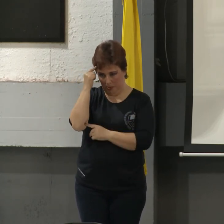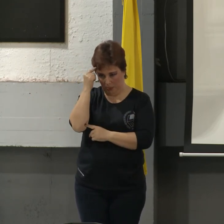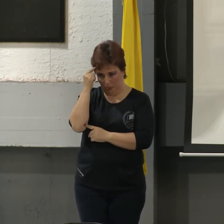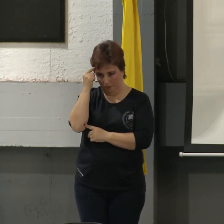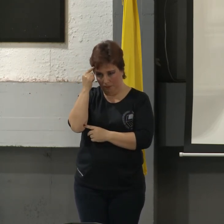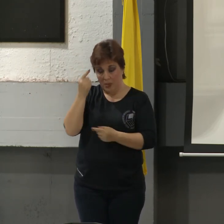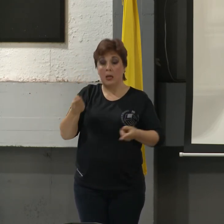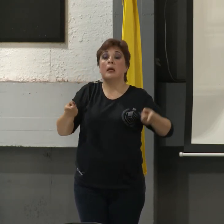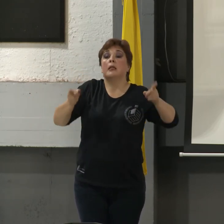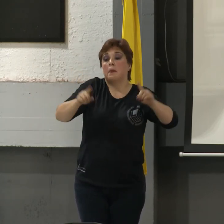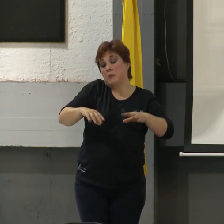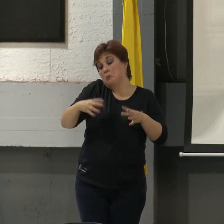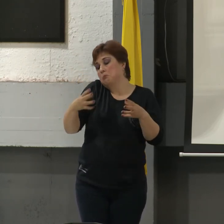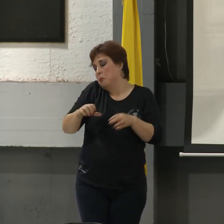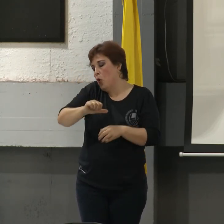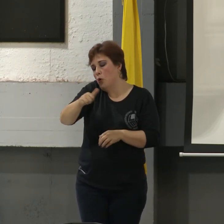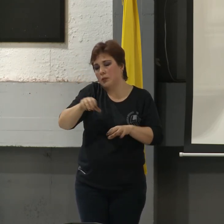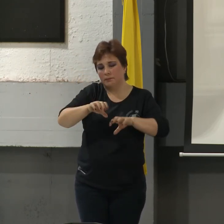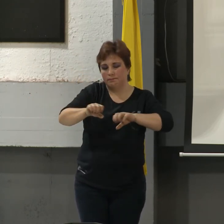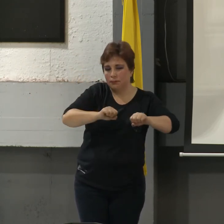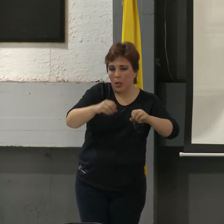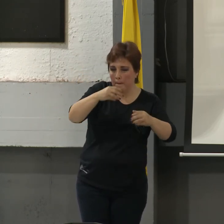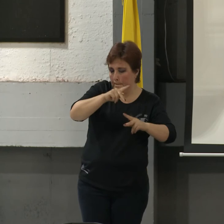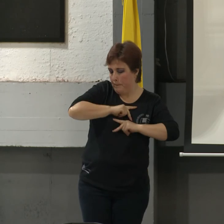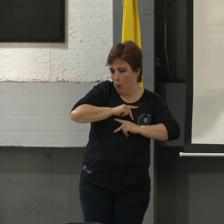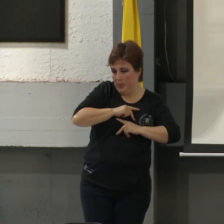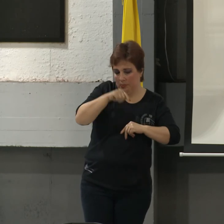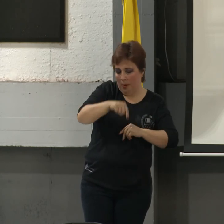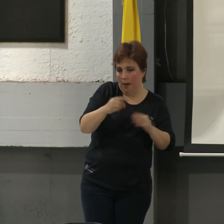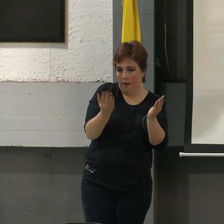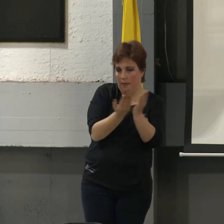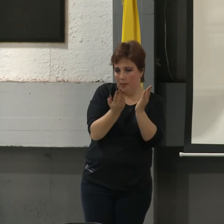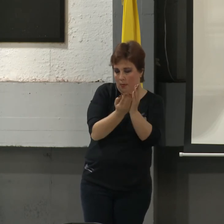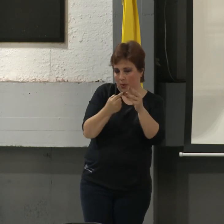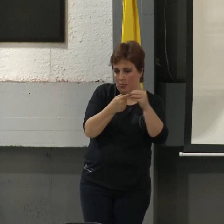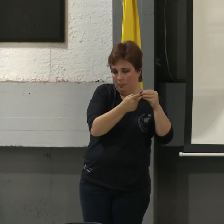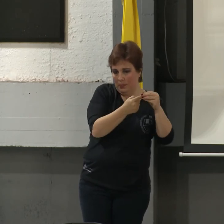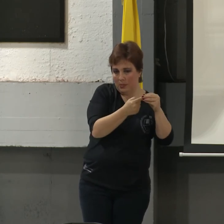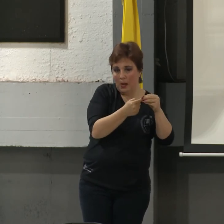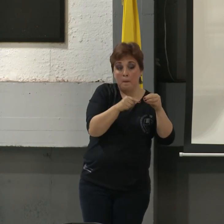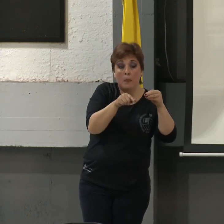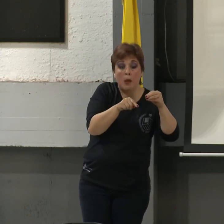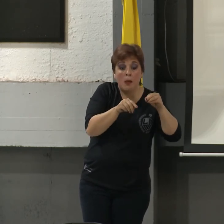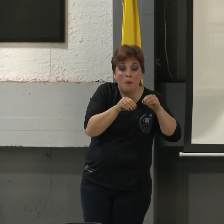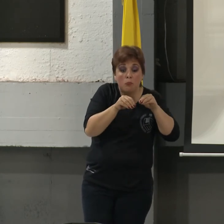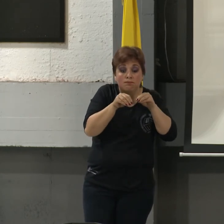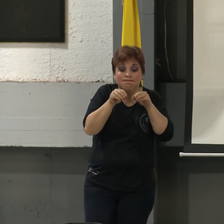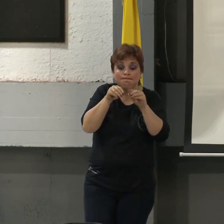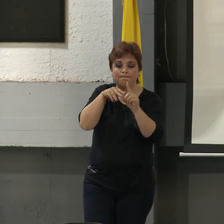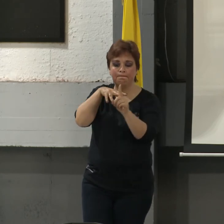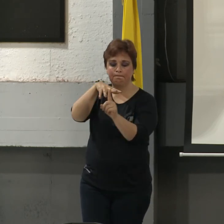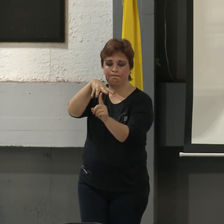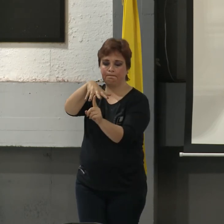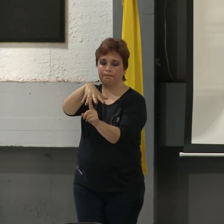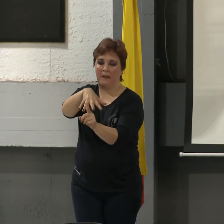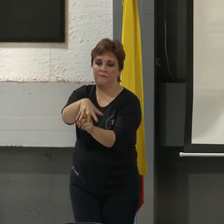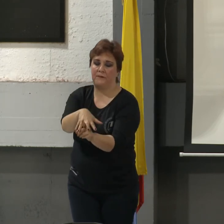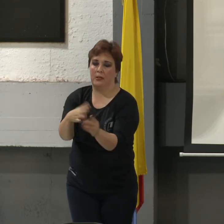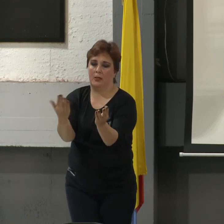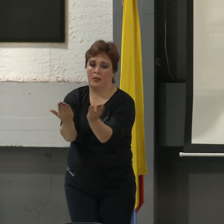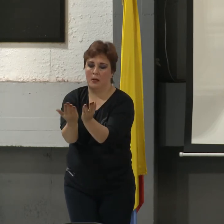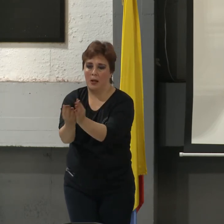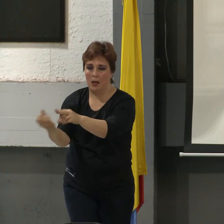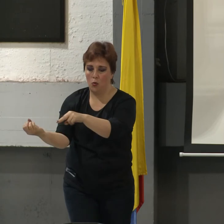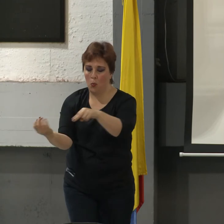componentes propios de la licenciatura en educación especial y su incidencia en procesos educativos durante los 50 años de su existencia